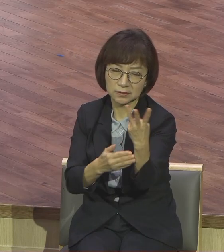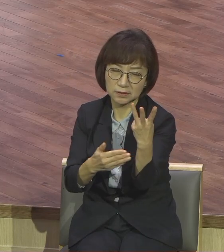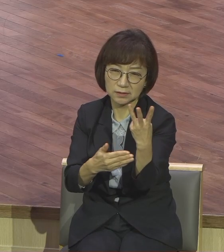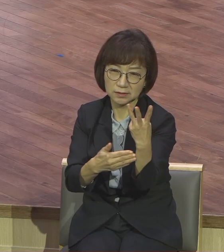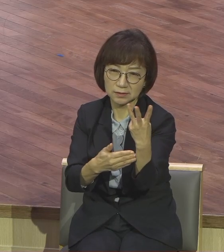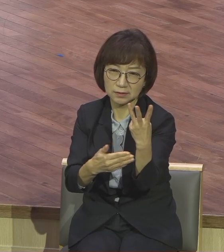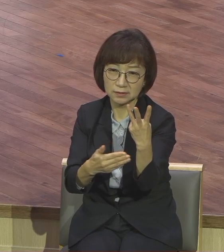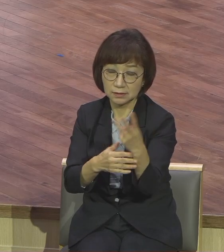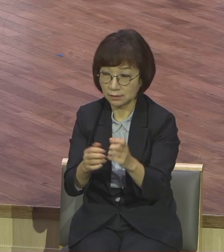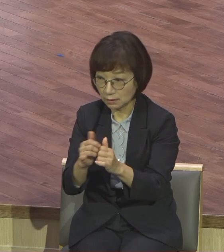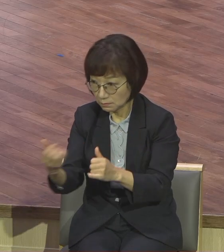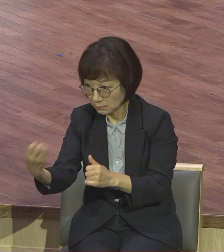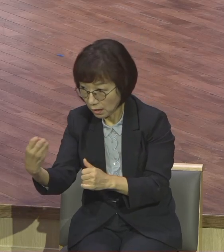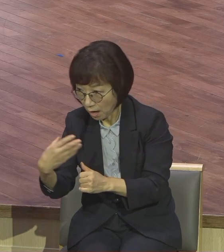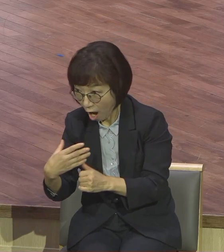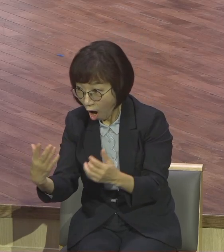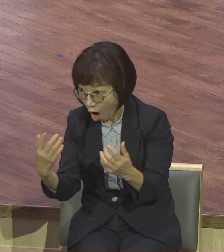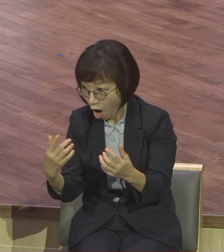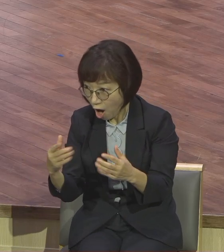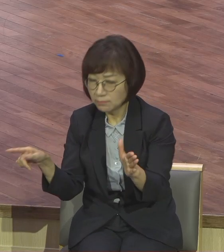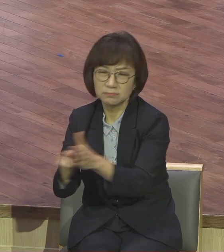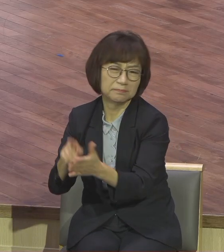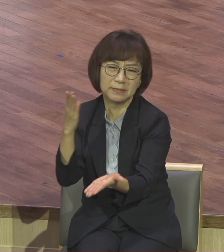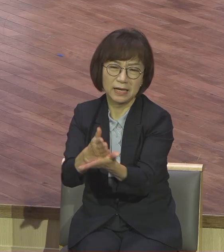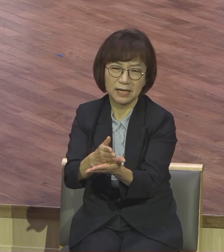사람의 말을 집어넣지 말라고요.